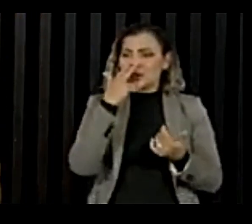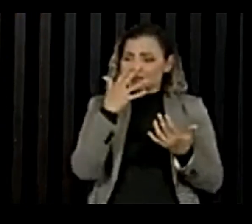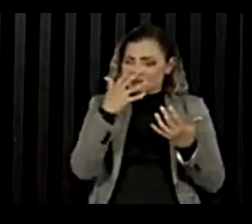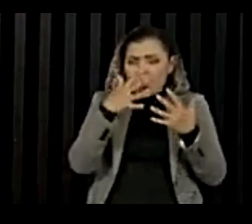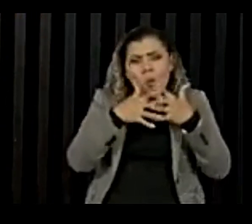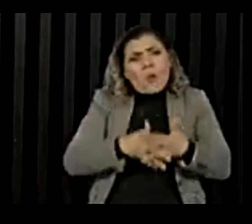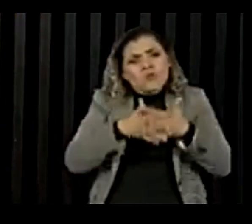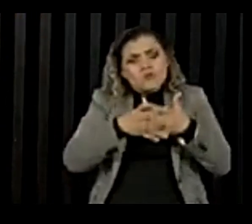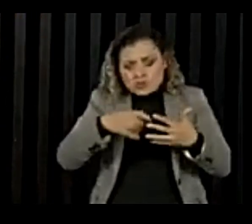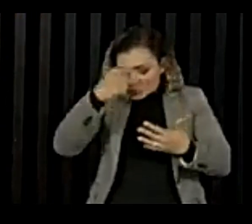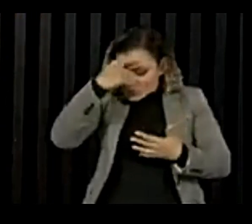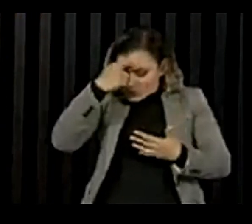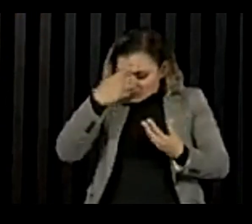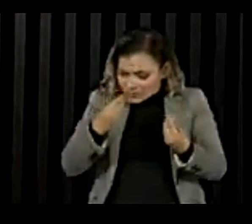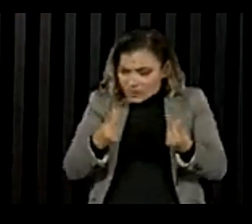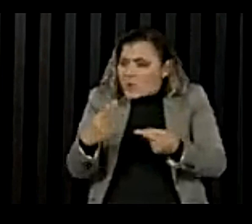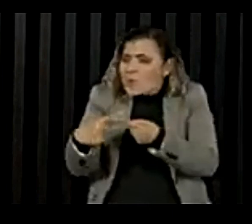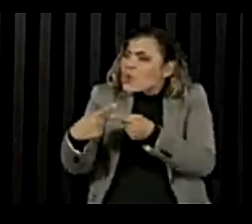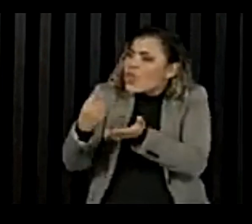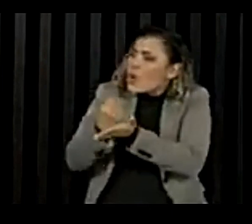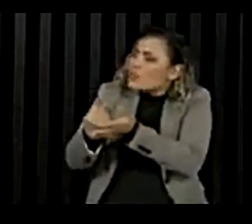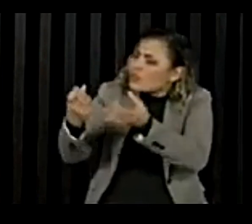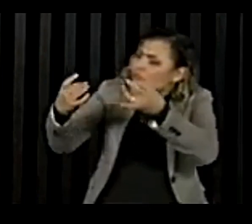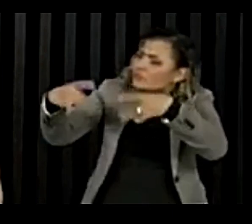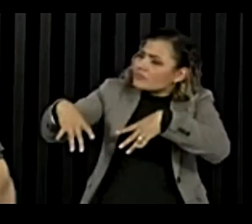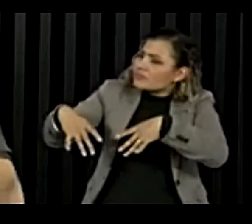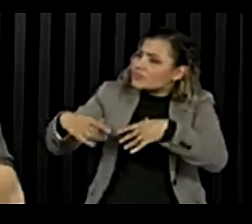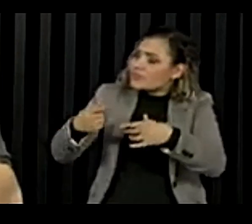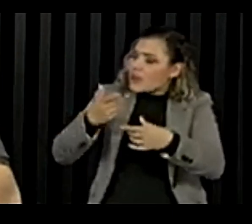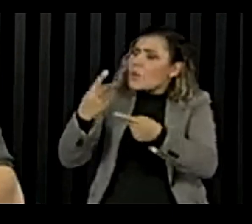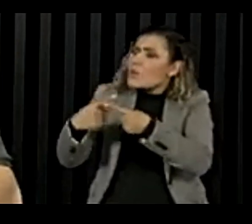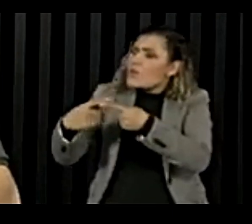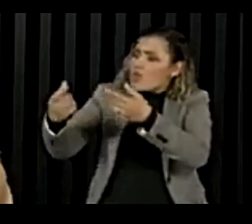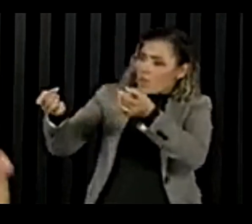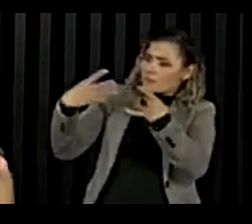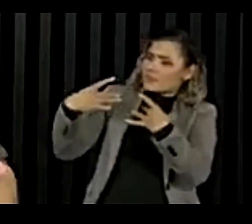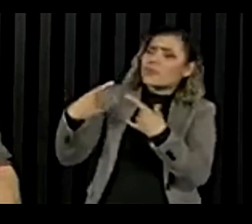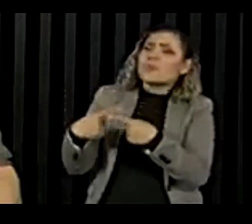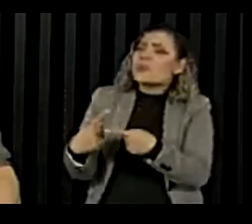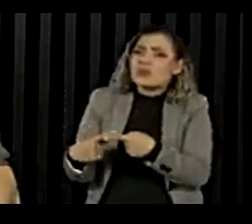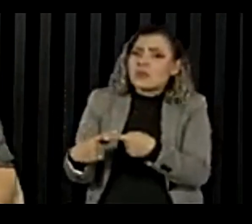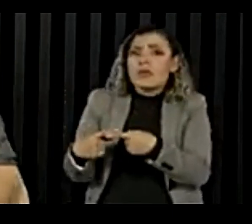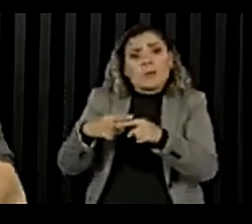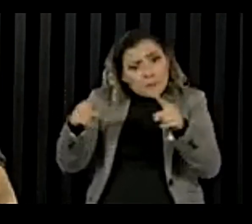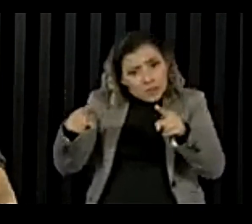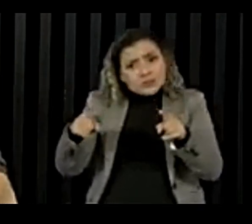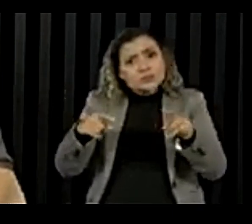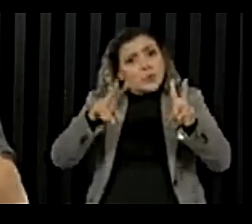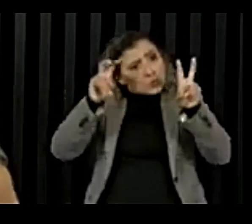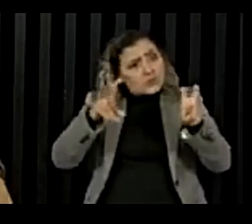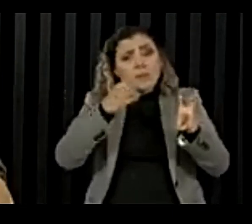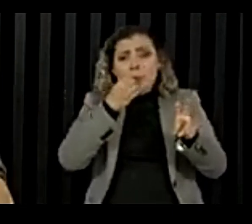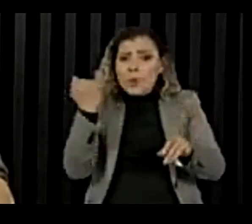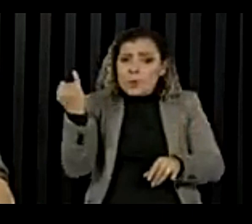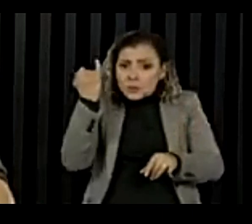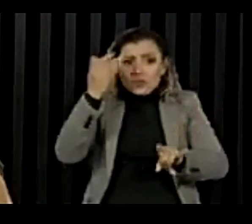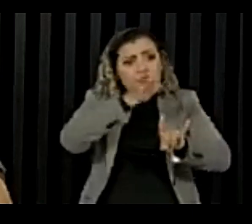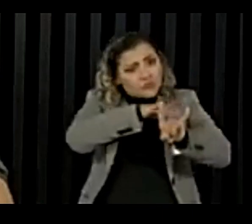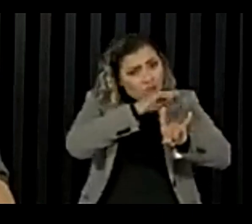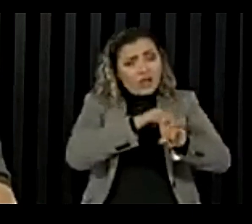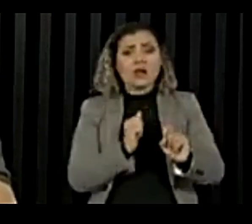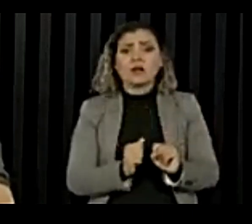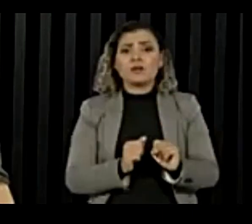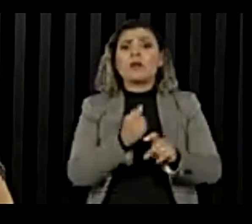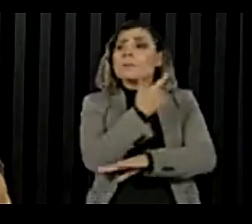confuso sobre a razão de terem cancelado o contrato a respeito de uma atitude que eu considerava, de certa forma, nobre. Sobre falar sobre